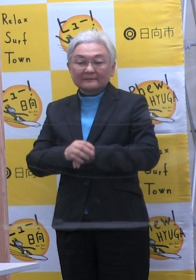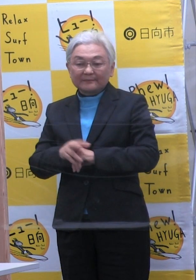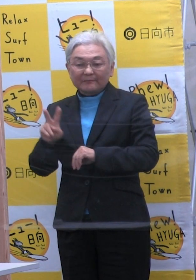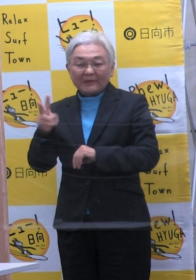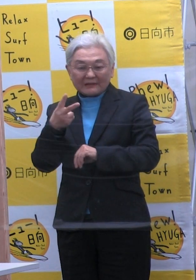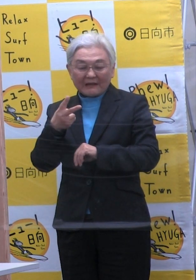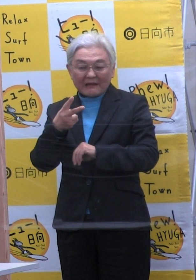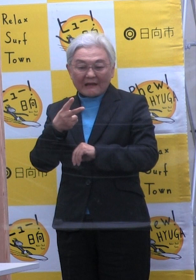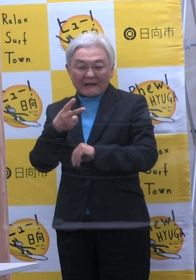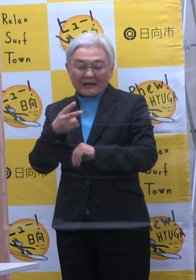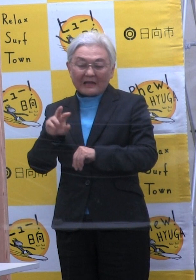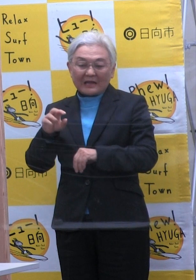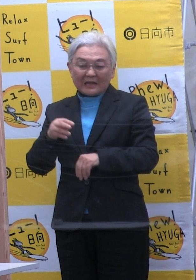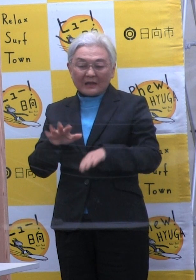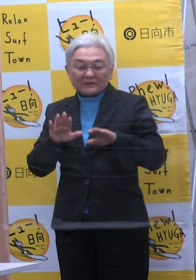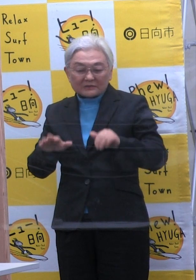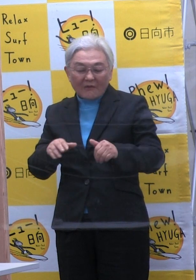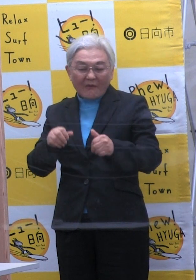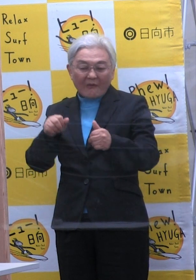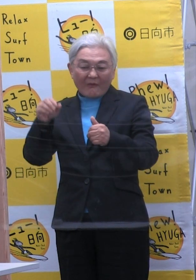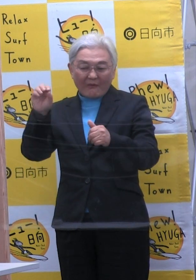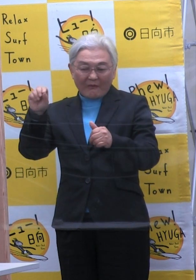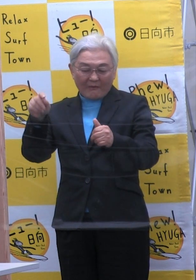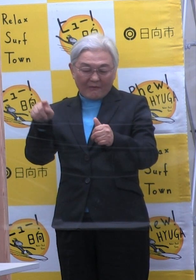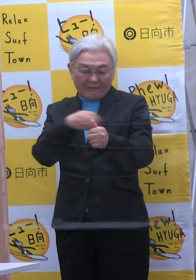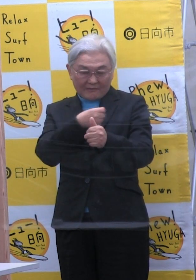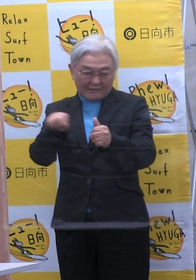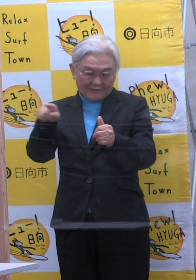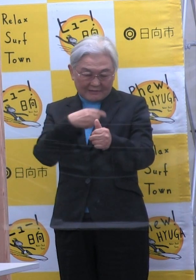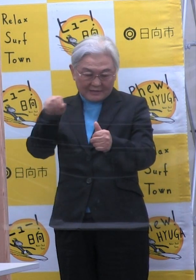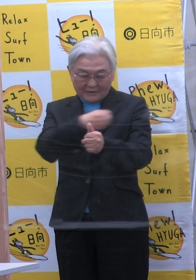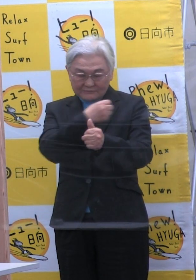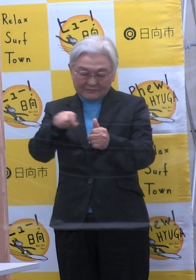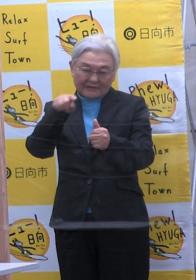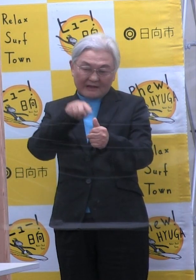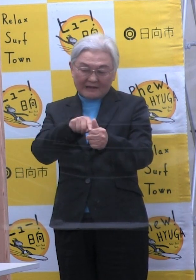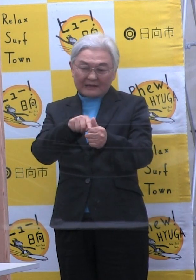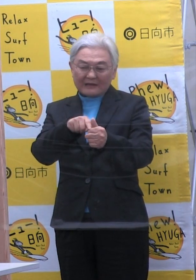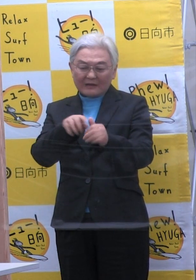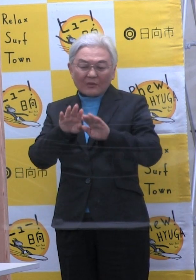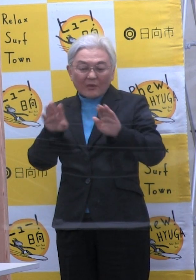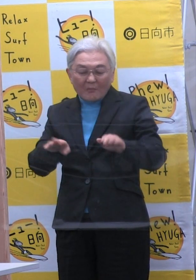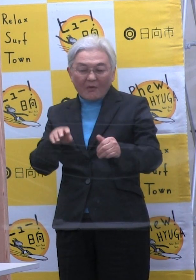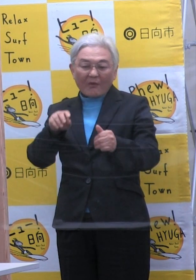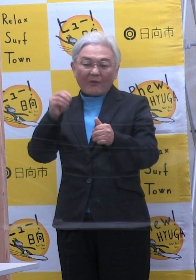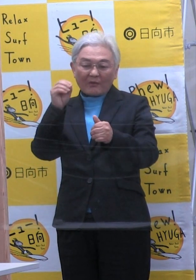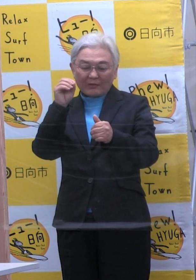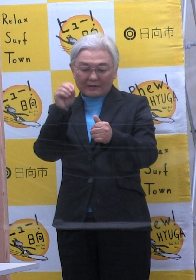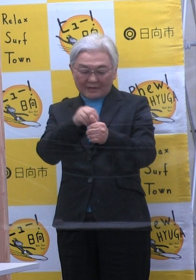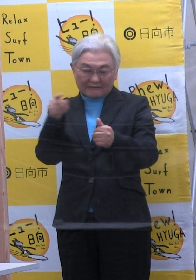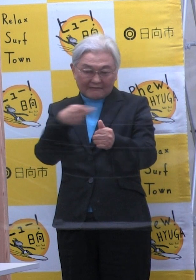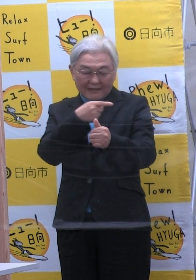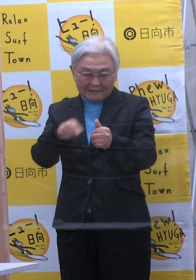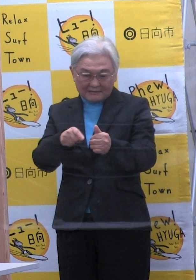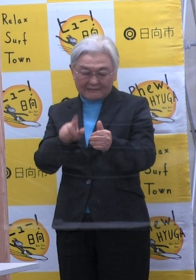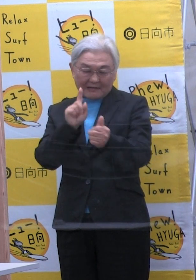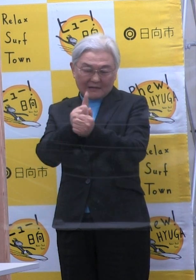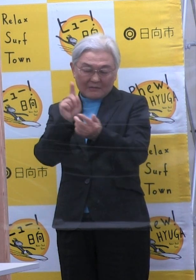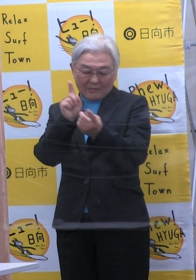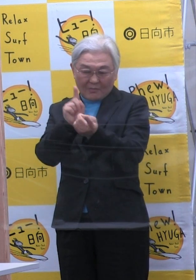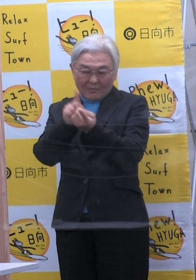また児童虐待防止対策支援事業において、子ども虐待対応専門員を新たに配